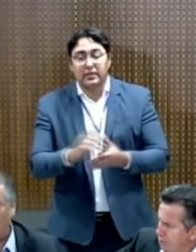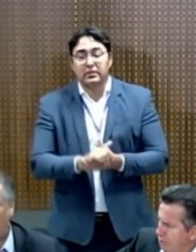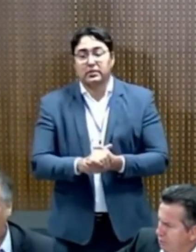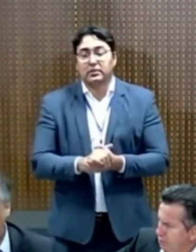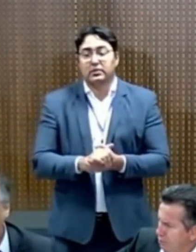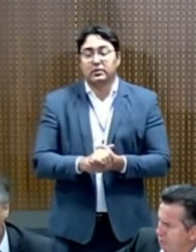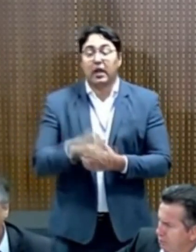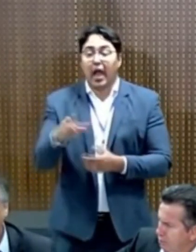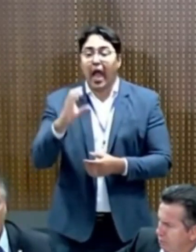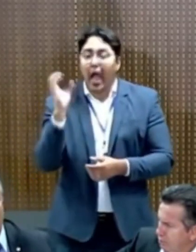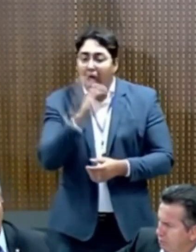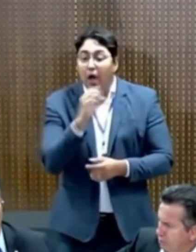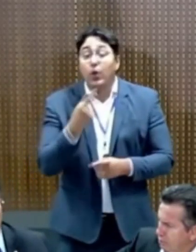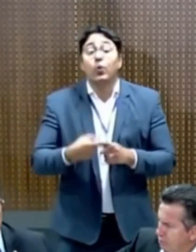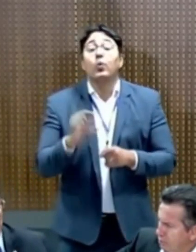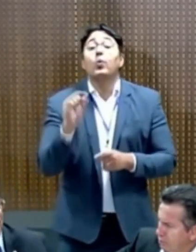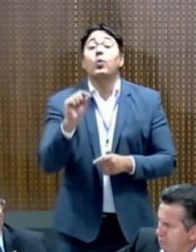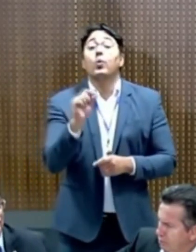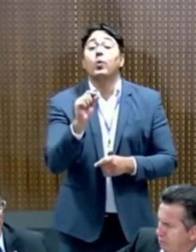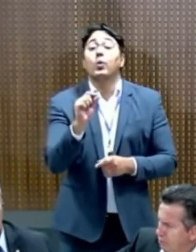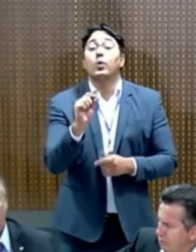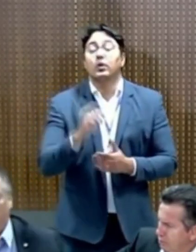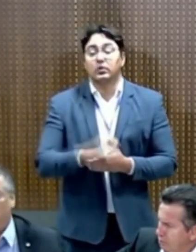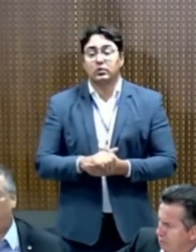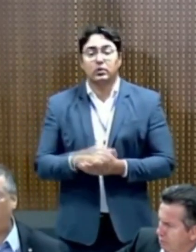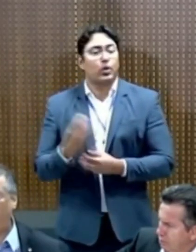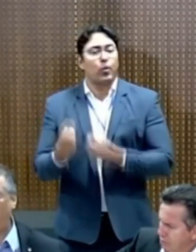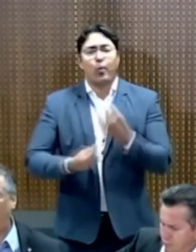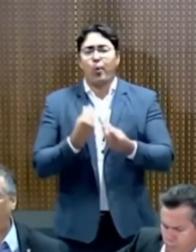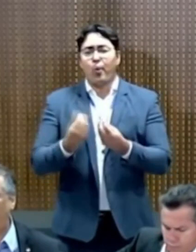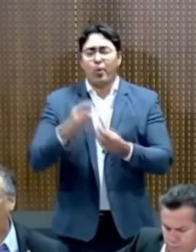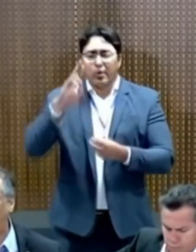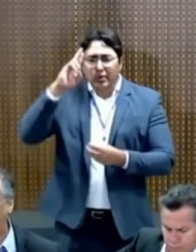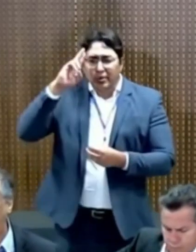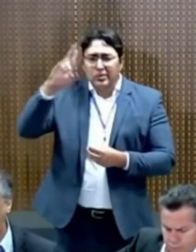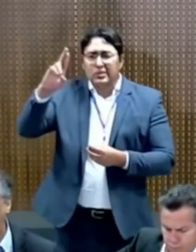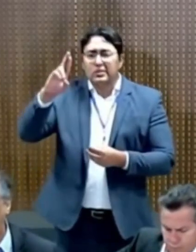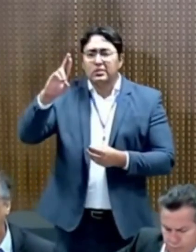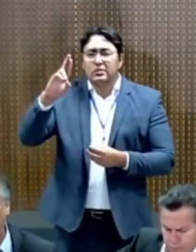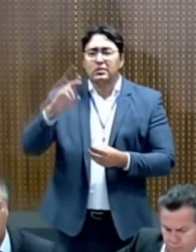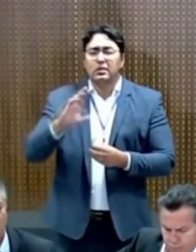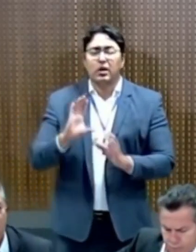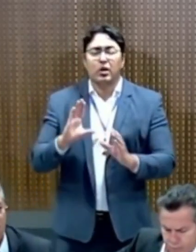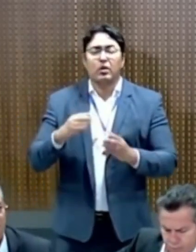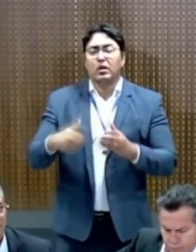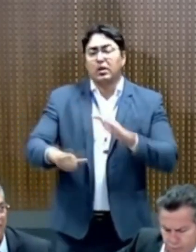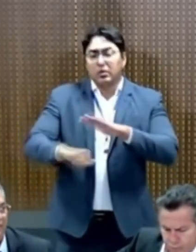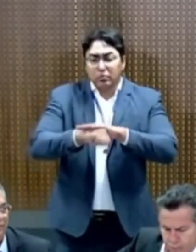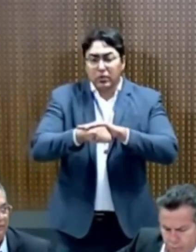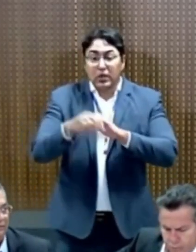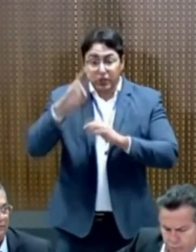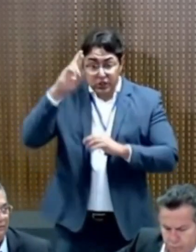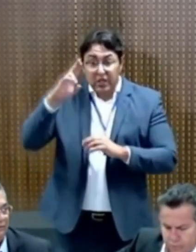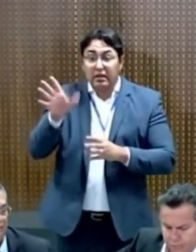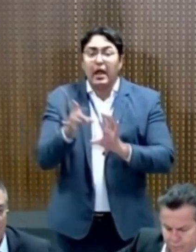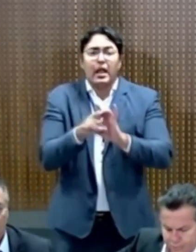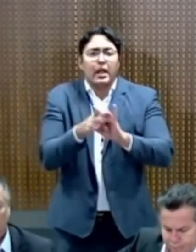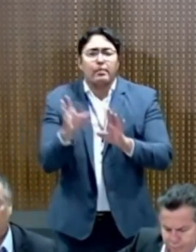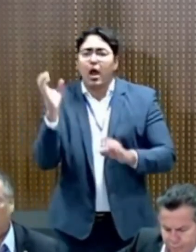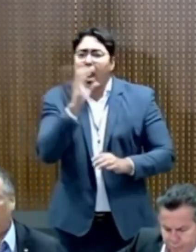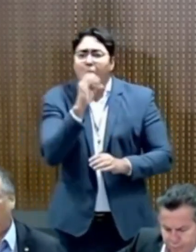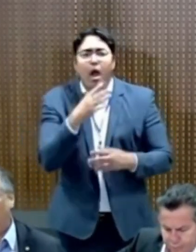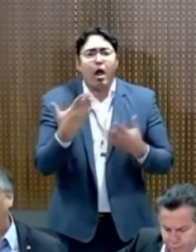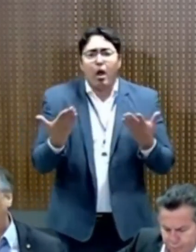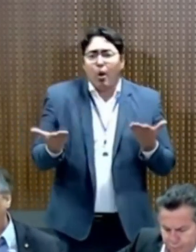mediata qual é a causa mediata como é que um chefe de uma organização criminosa é solto tão rapidamente